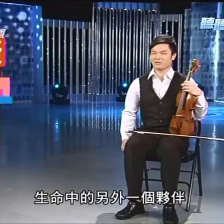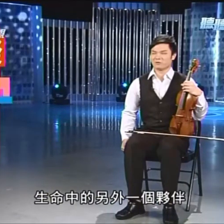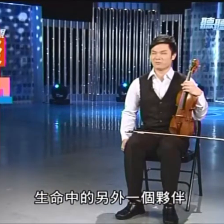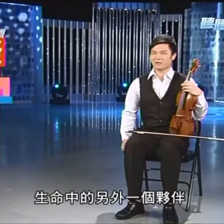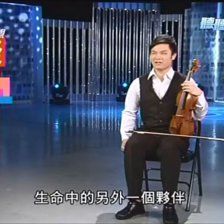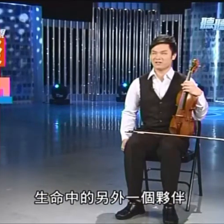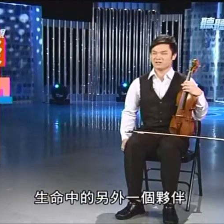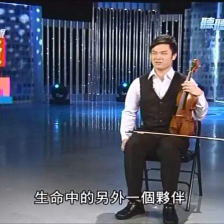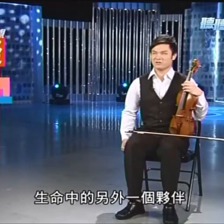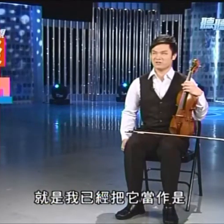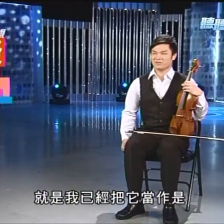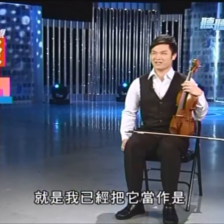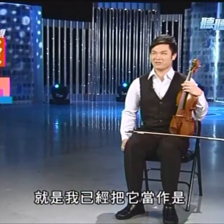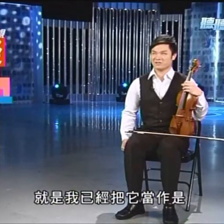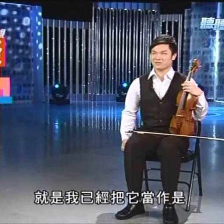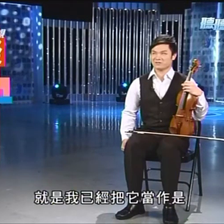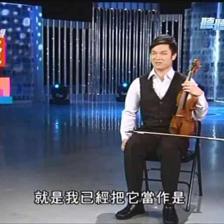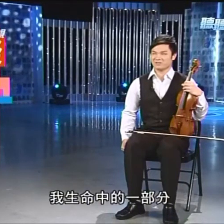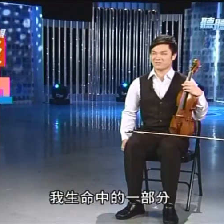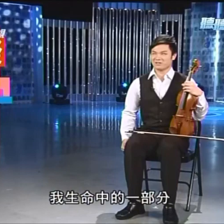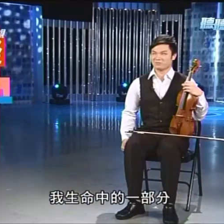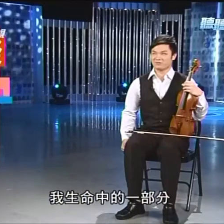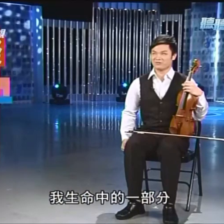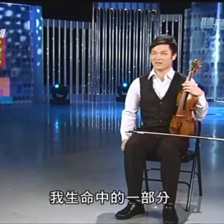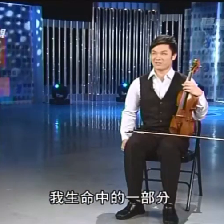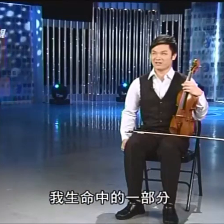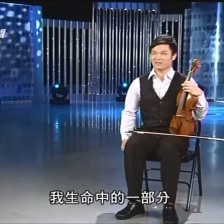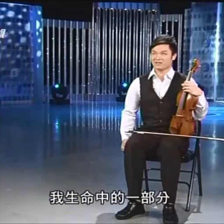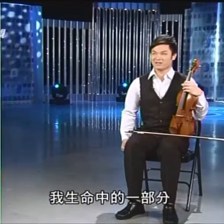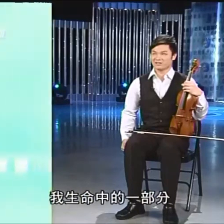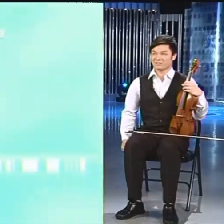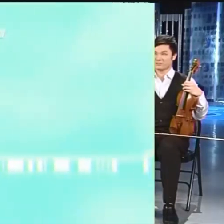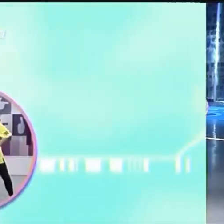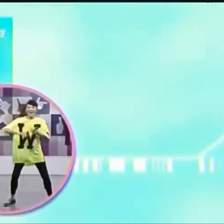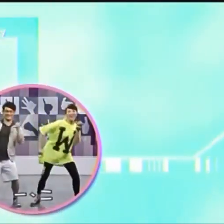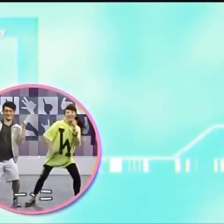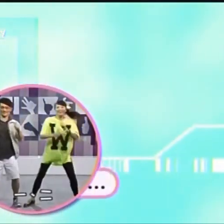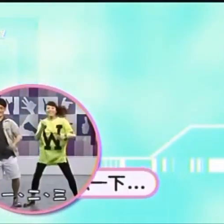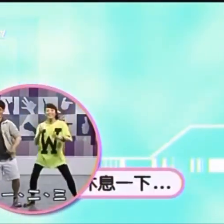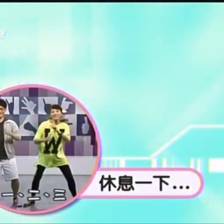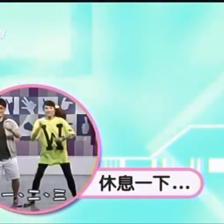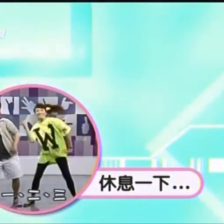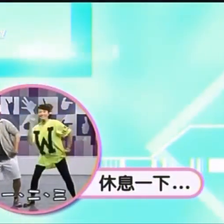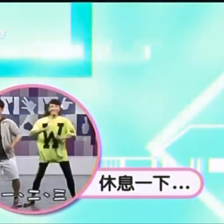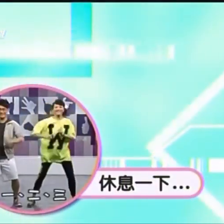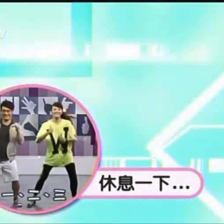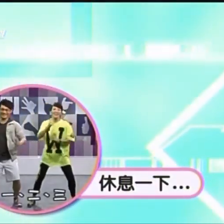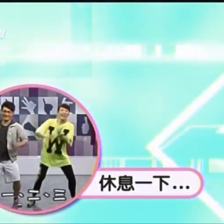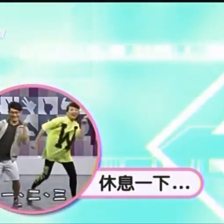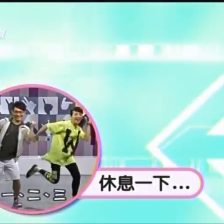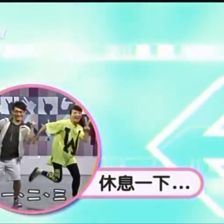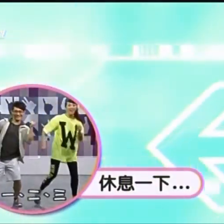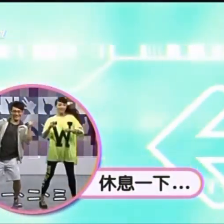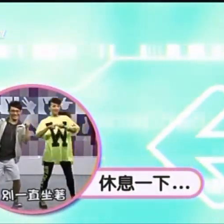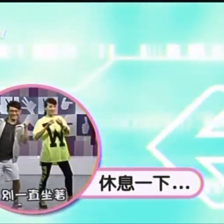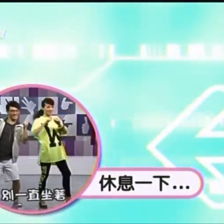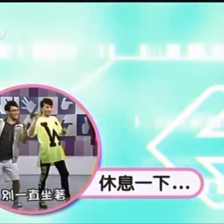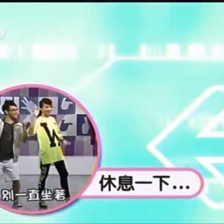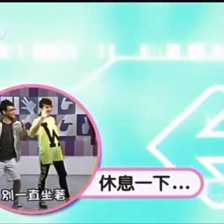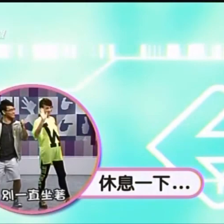伙伴，就是我已经把它当作是我生命中的一部分。 一二一二三一二三一二三